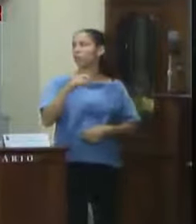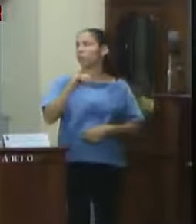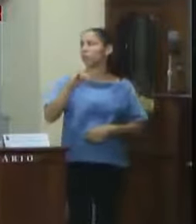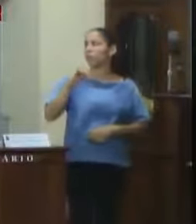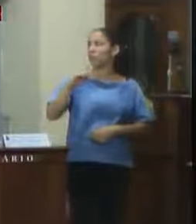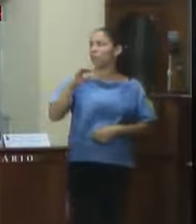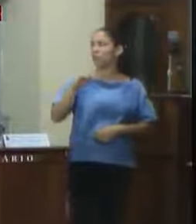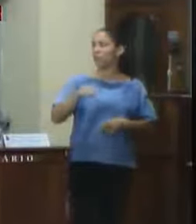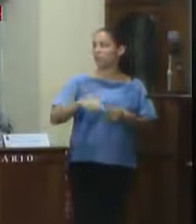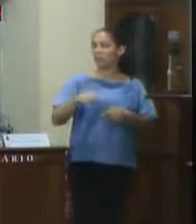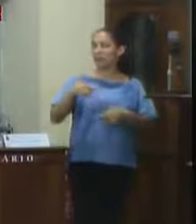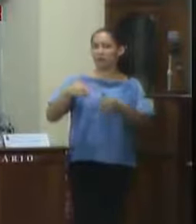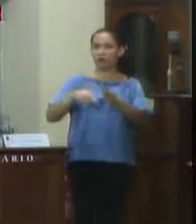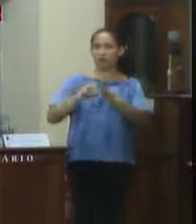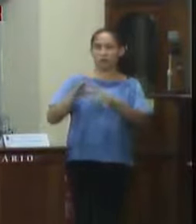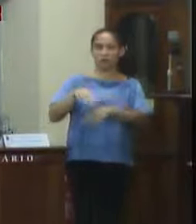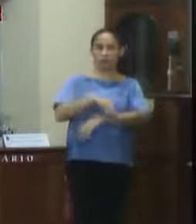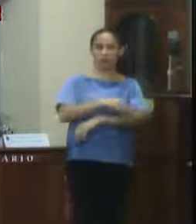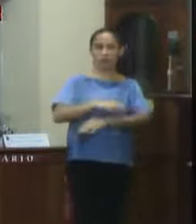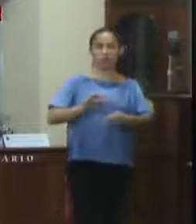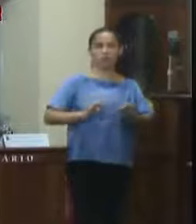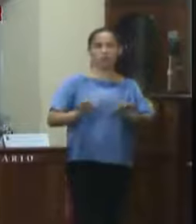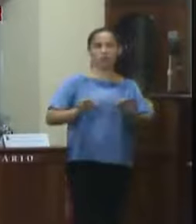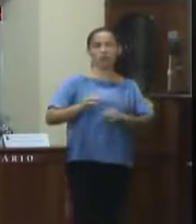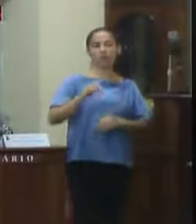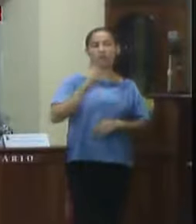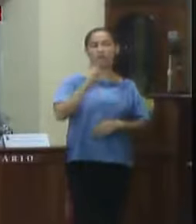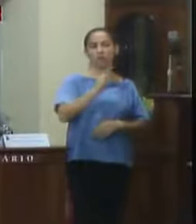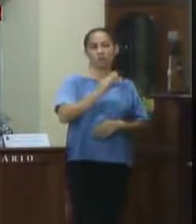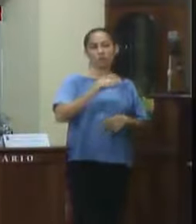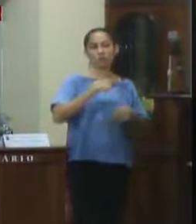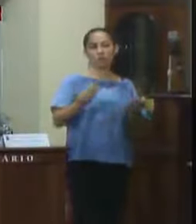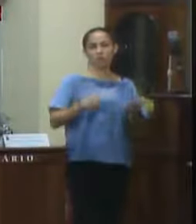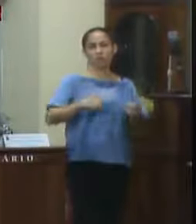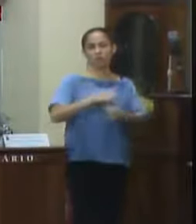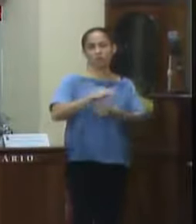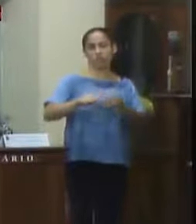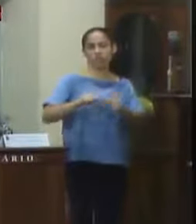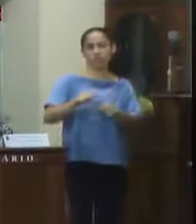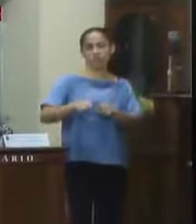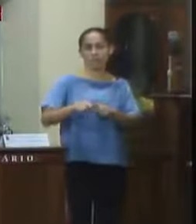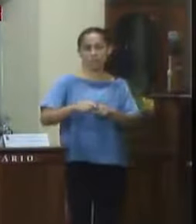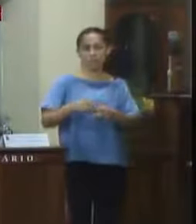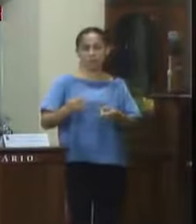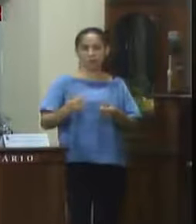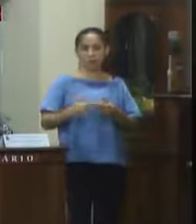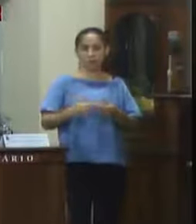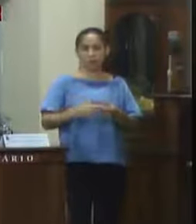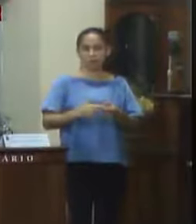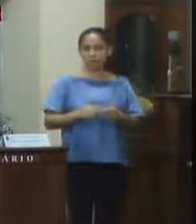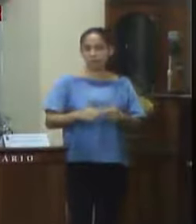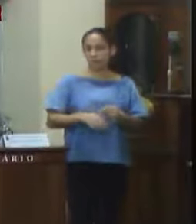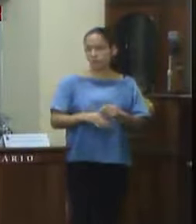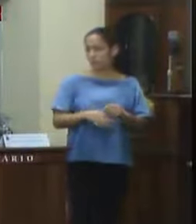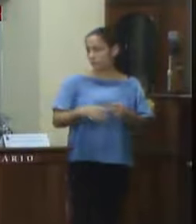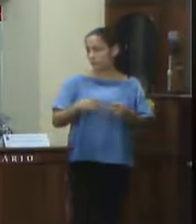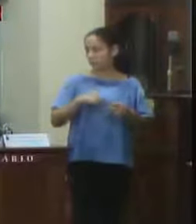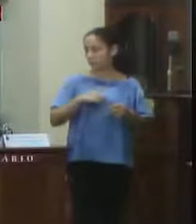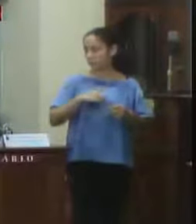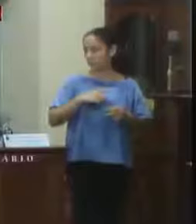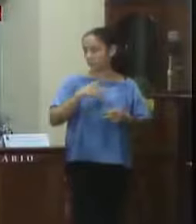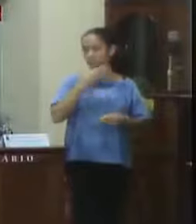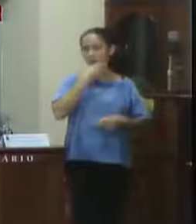Valença, bairro Parque Pentanha, Distrito 7 de Valença, num reconhecimento aos relevantes serviços prestados à Valença, enquanto vida teve o